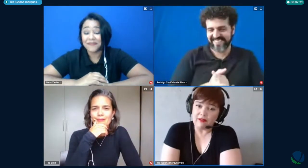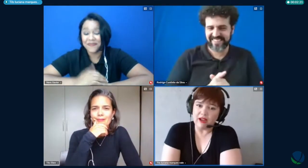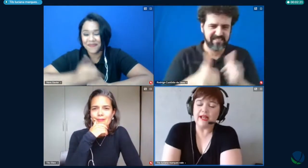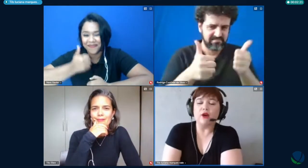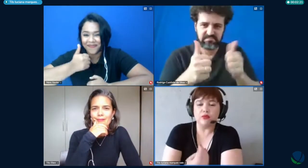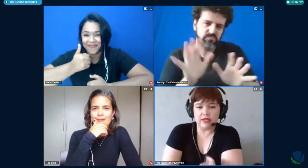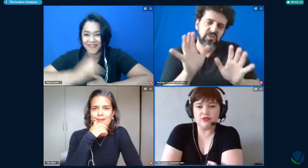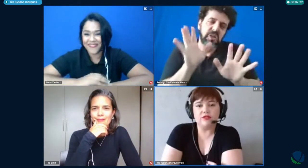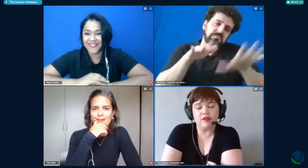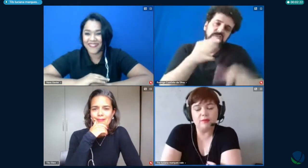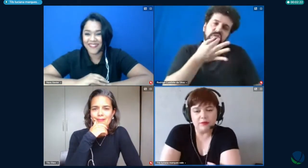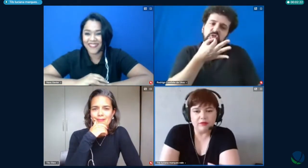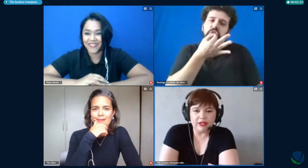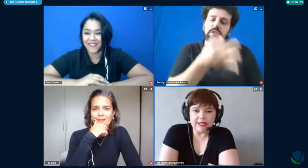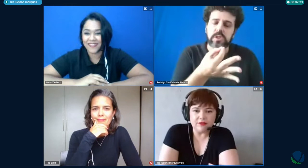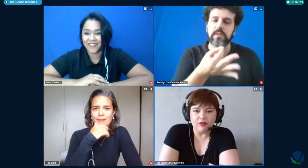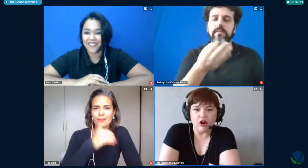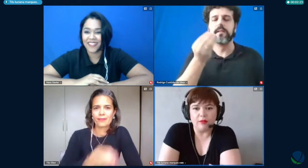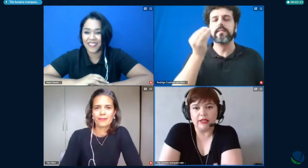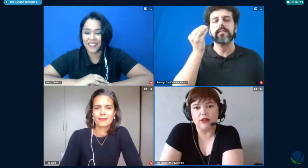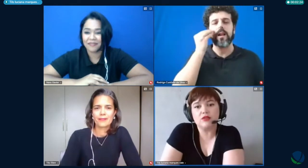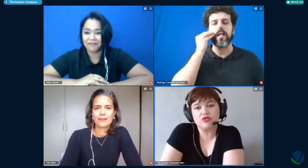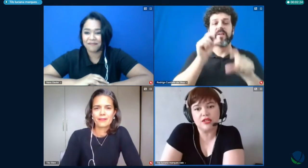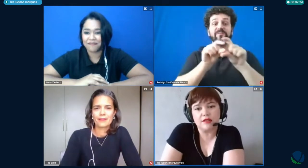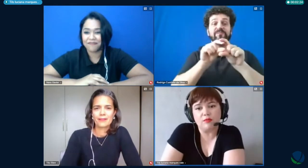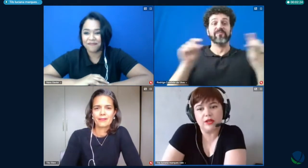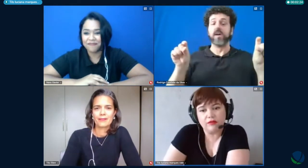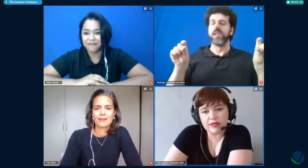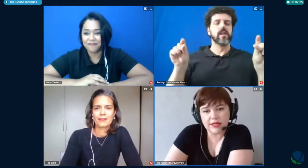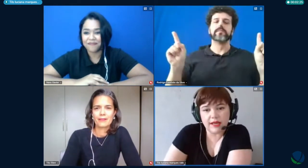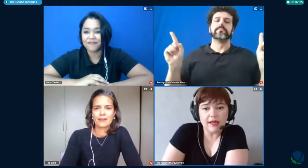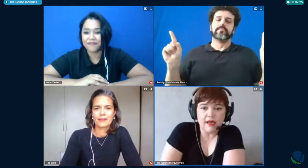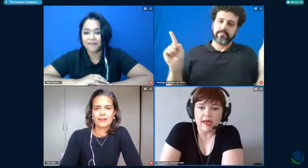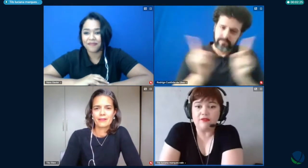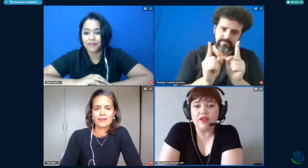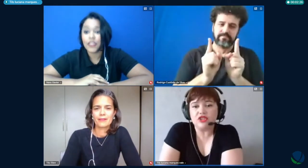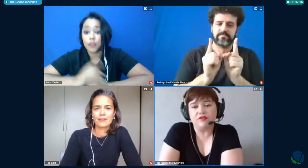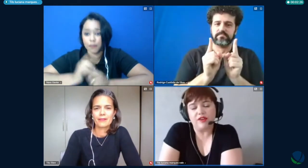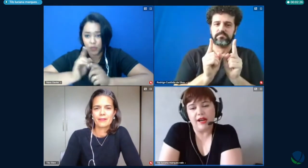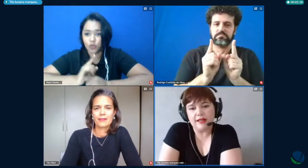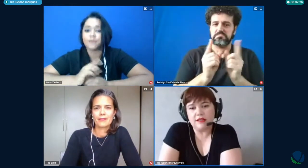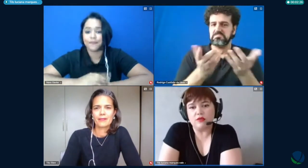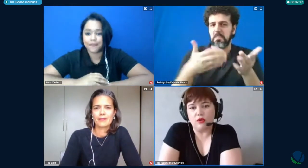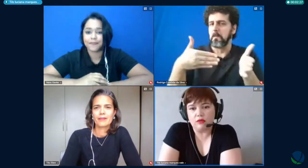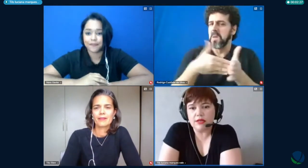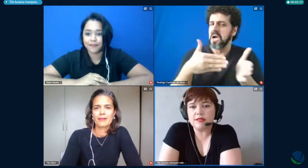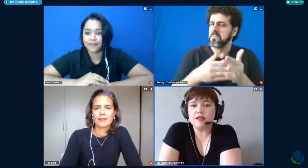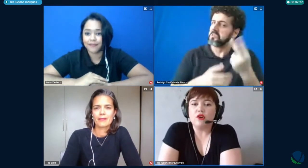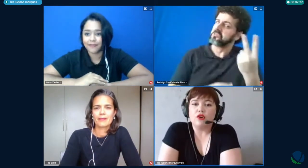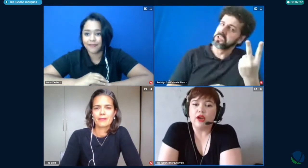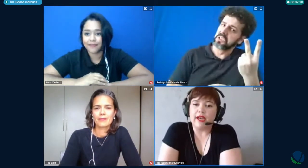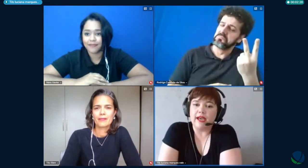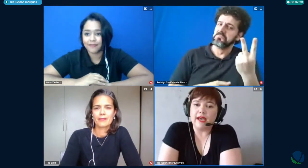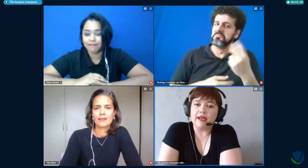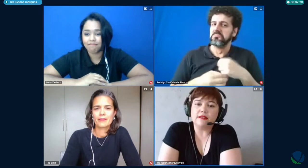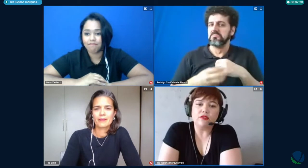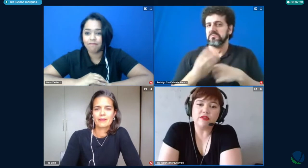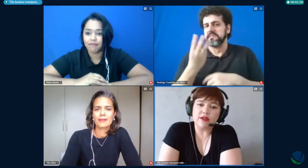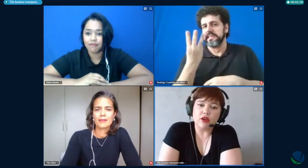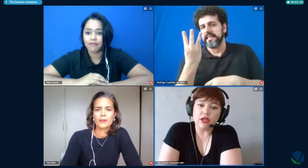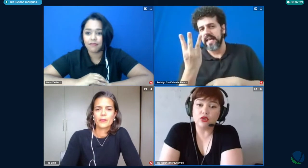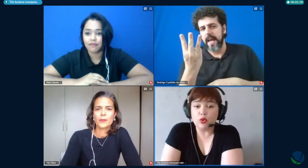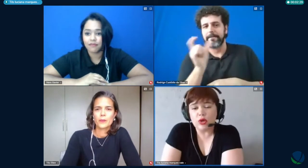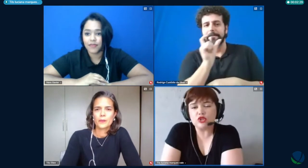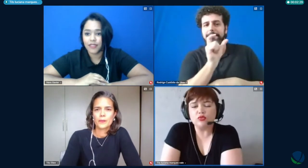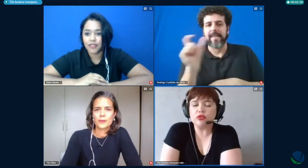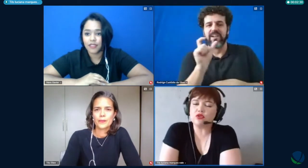informação para avaliar. O texto que veio para mim foi dessa forma. Então, é a sugestão para que você evite frases longas. Então, que